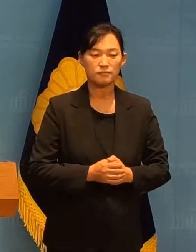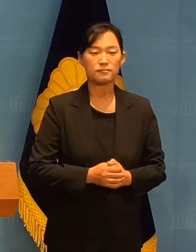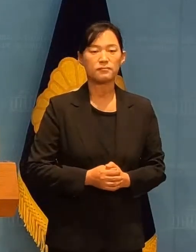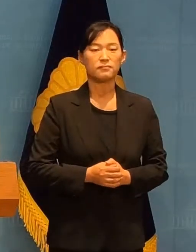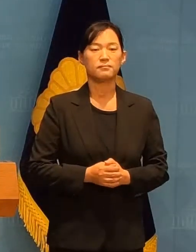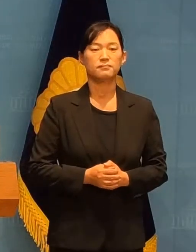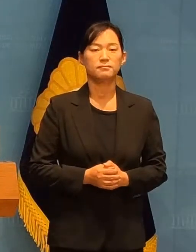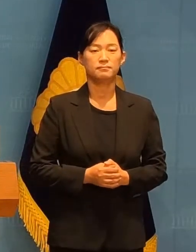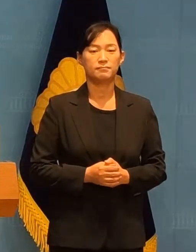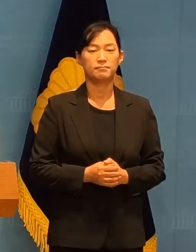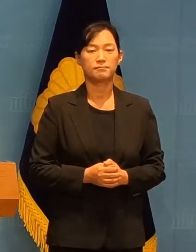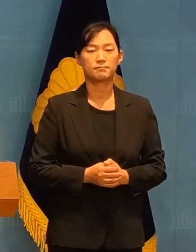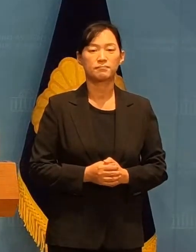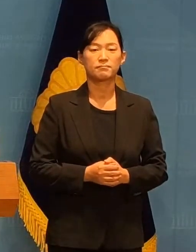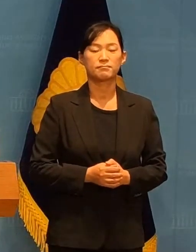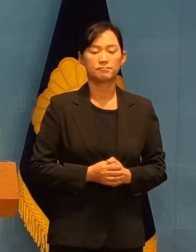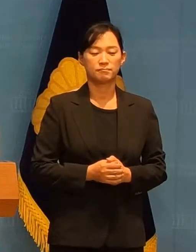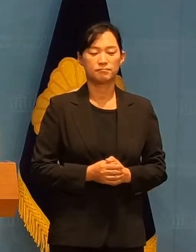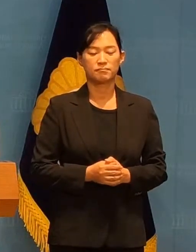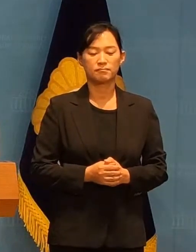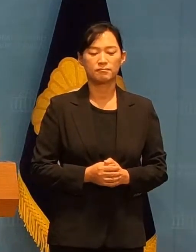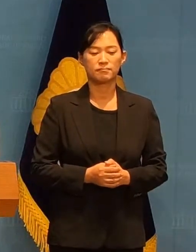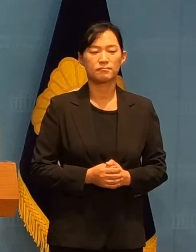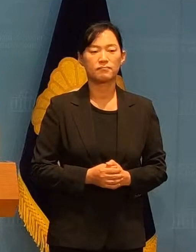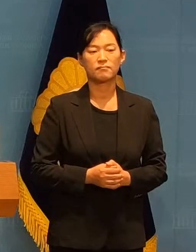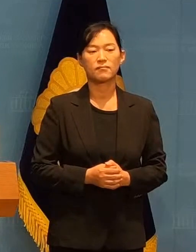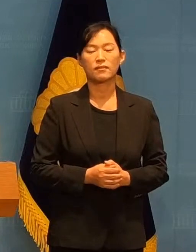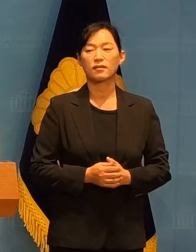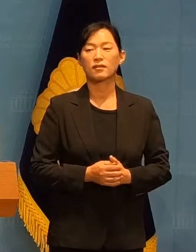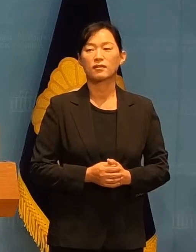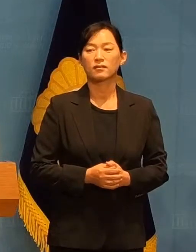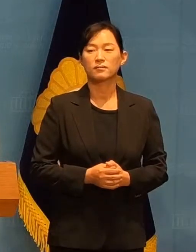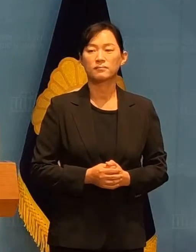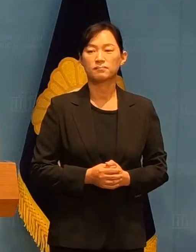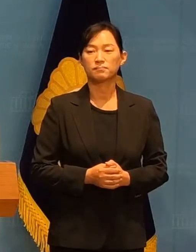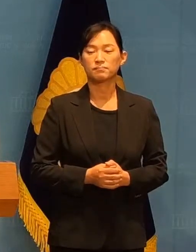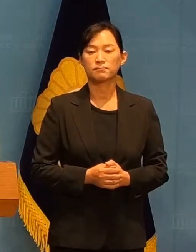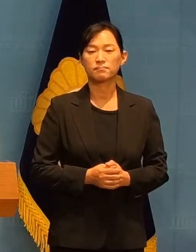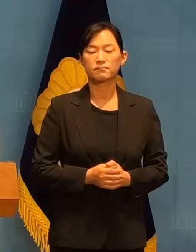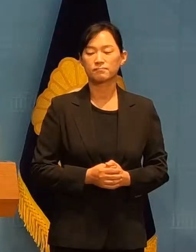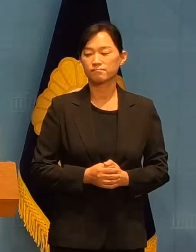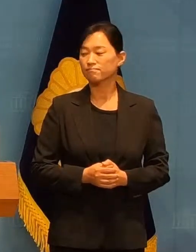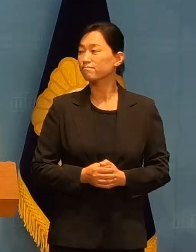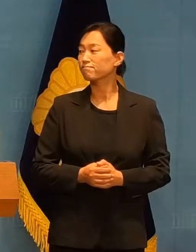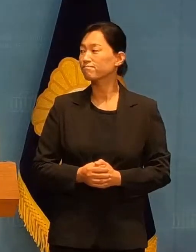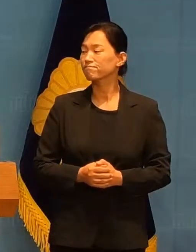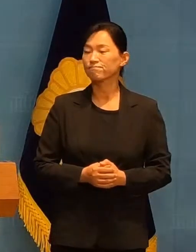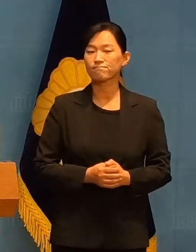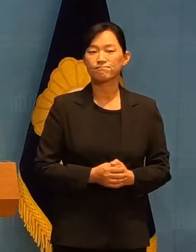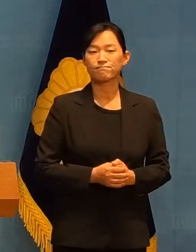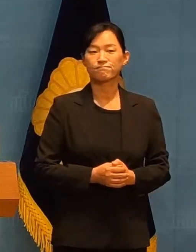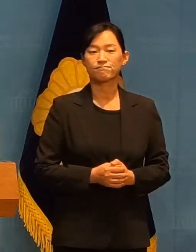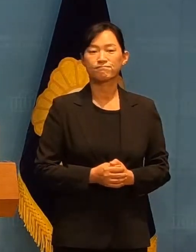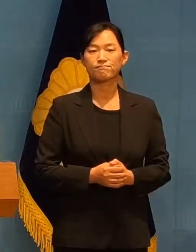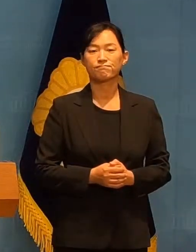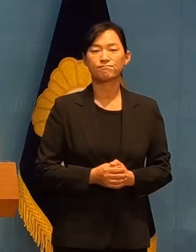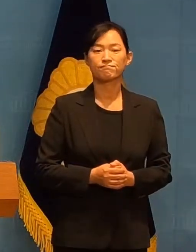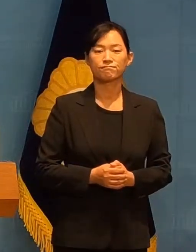이거를 이게 좋을 것 같아요. 내가 할 건데 이거 전체적인 거를 들고 계시면 좋을 것 같아요.